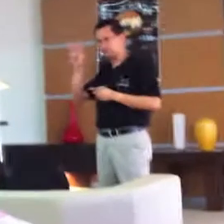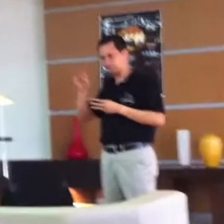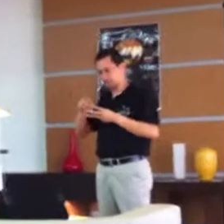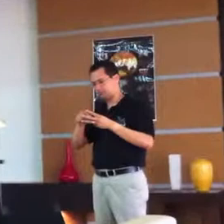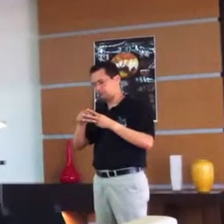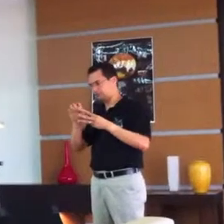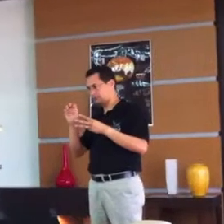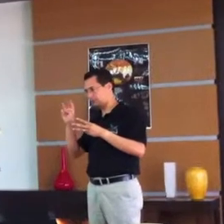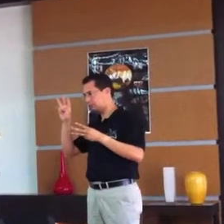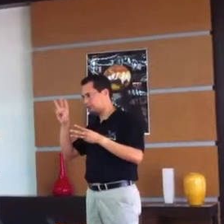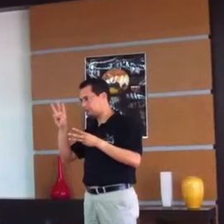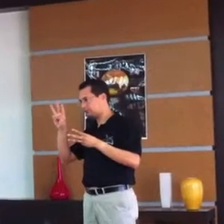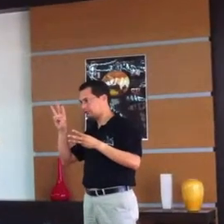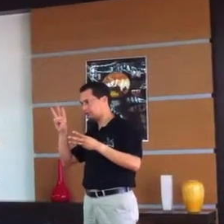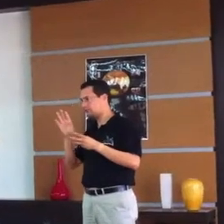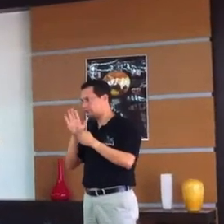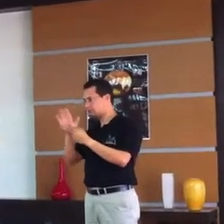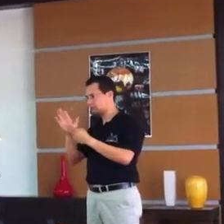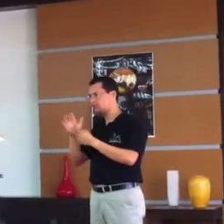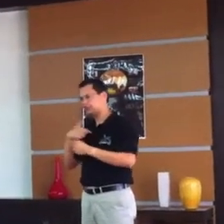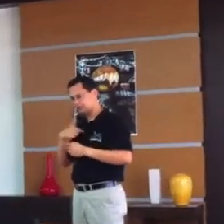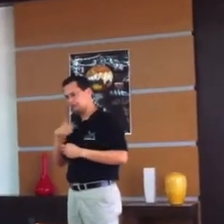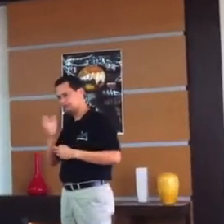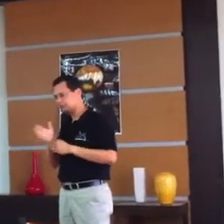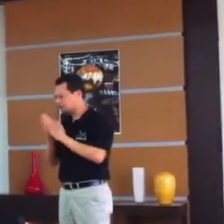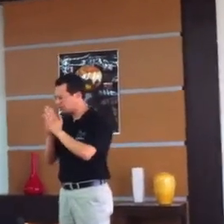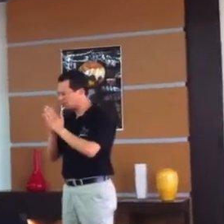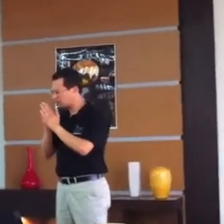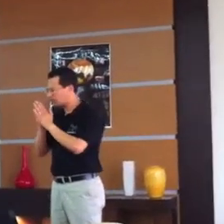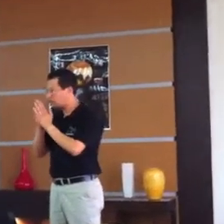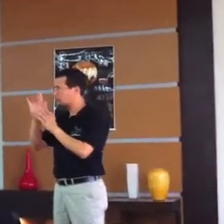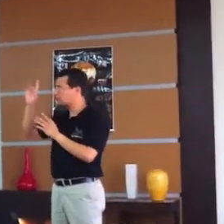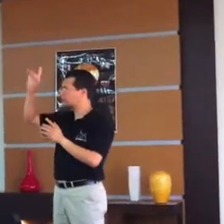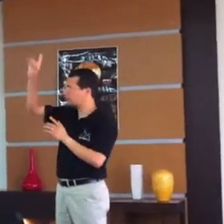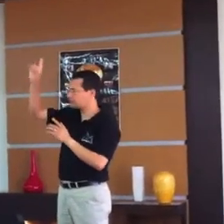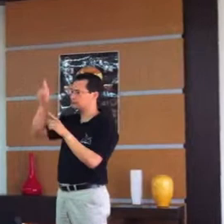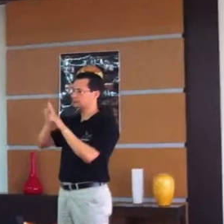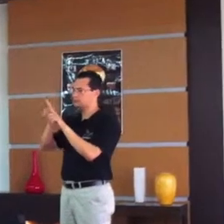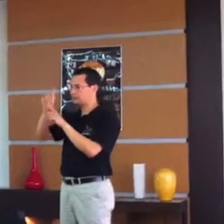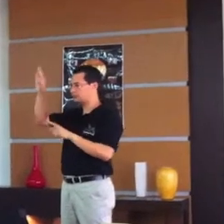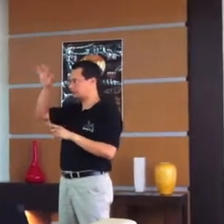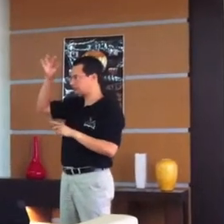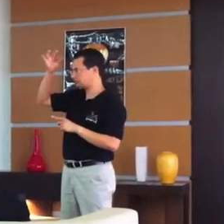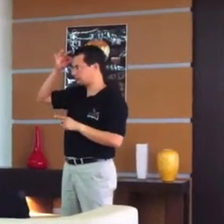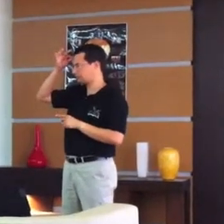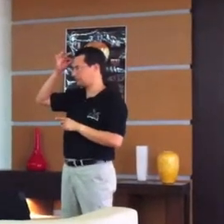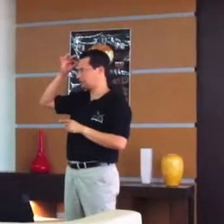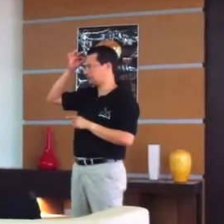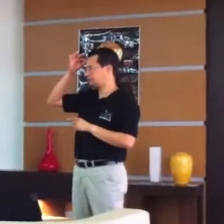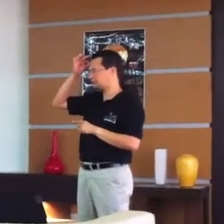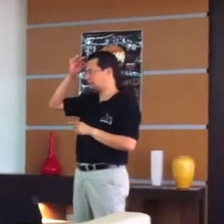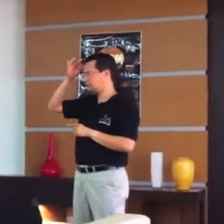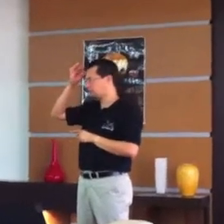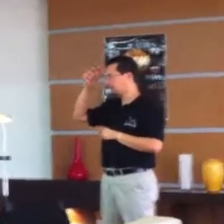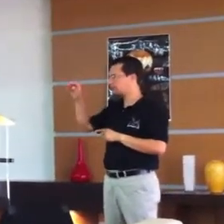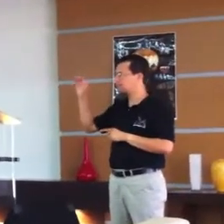E a minha oração para Deus e para o Espírito Santo, que esses textos possam começar